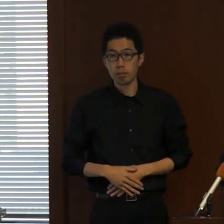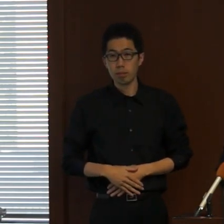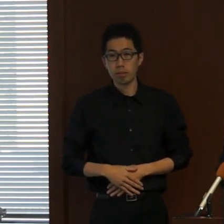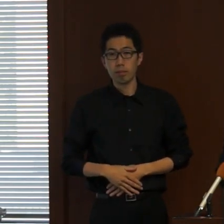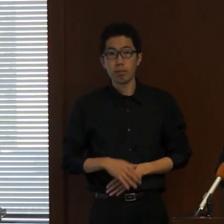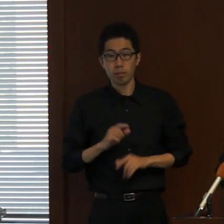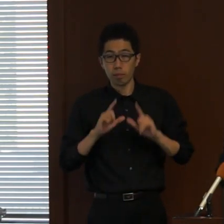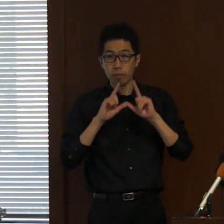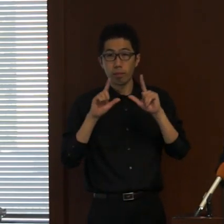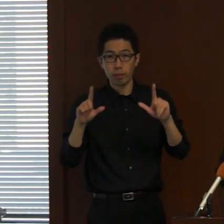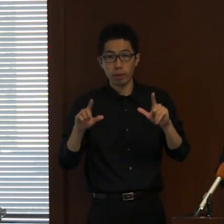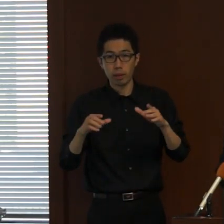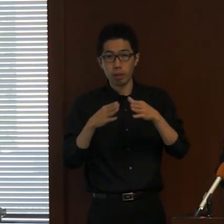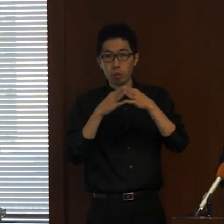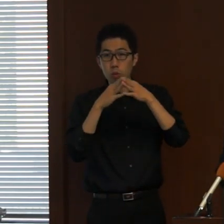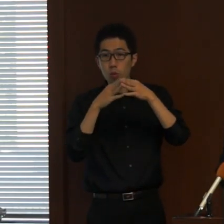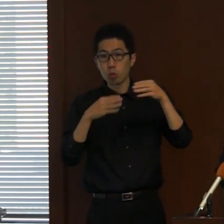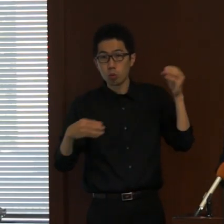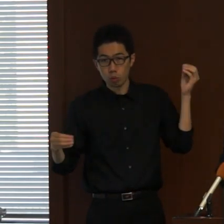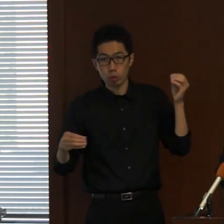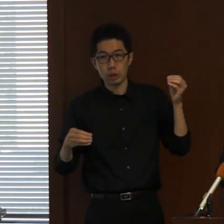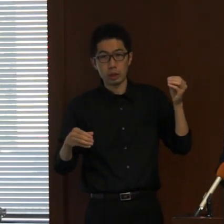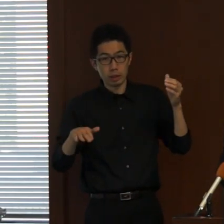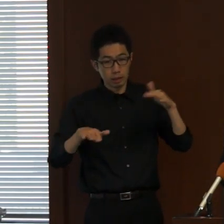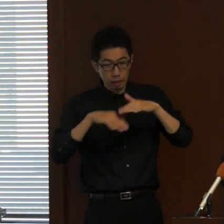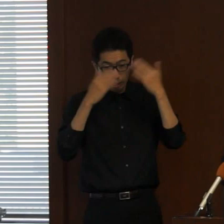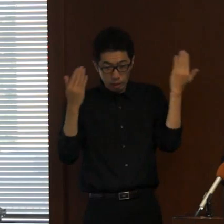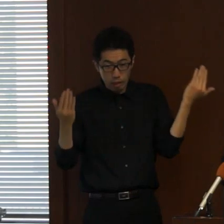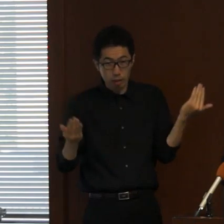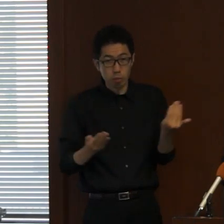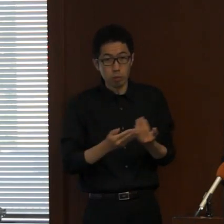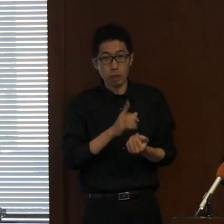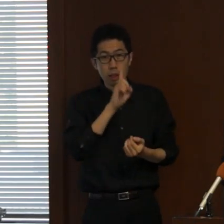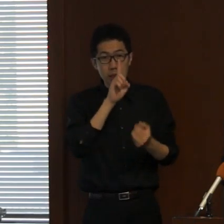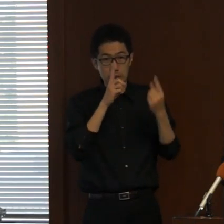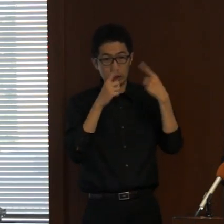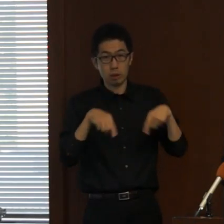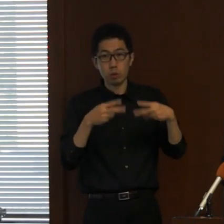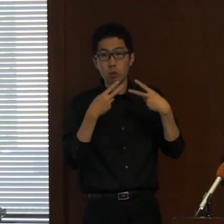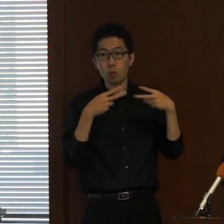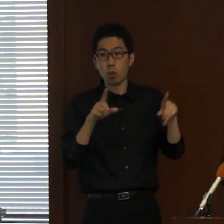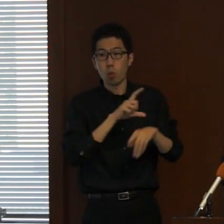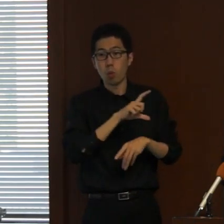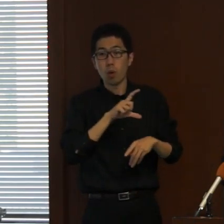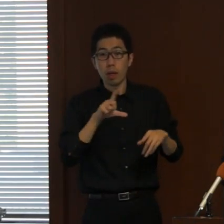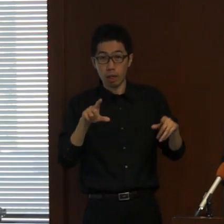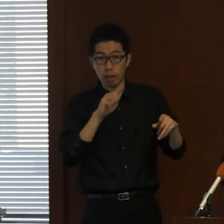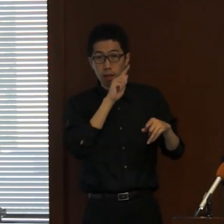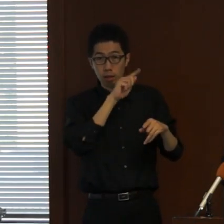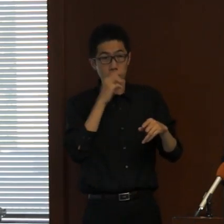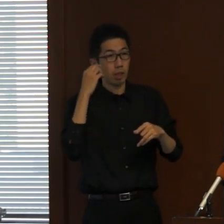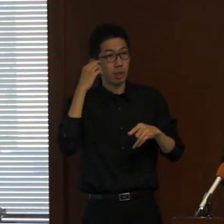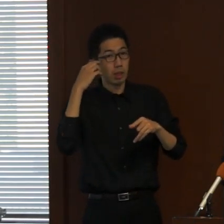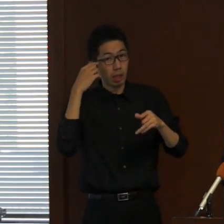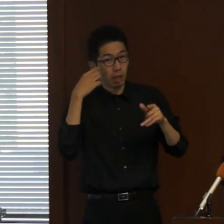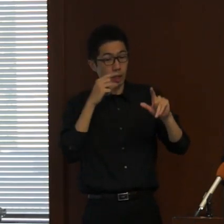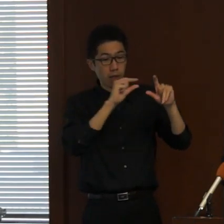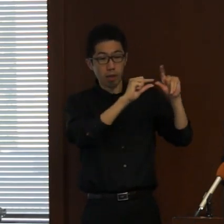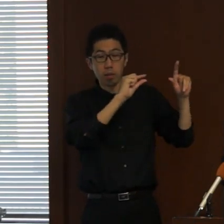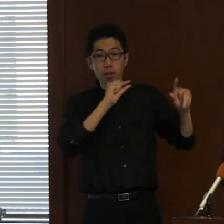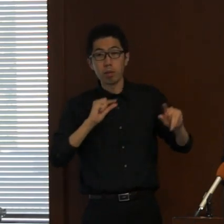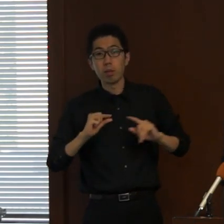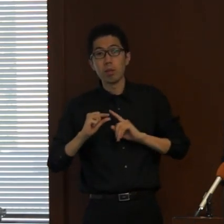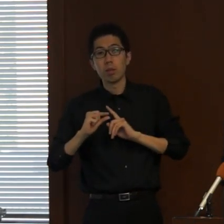全体で1兆円ですよね。で、佐賀県に来るのは今回確定している